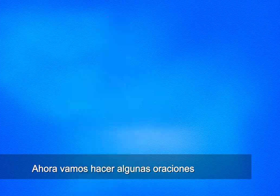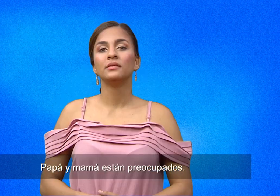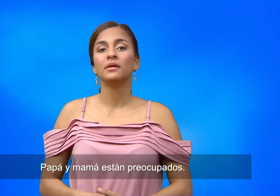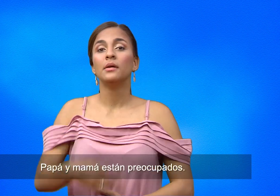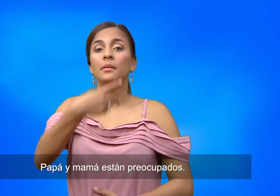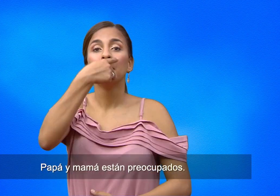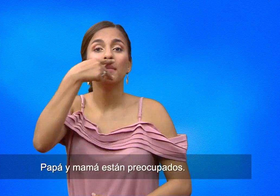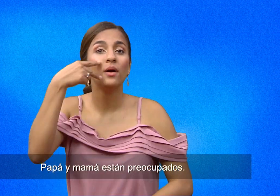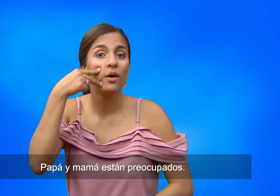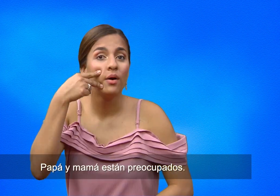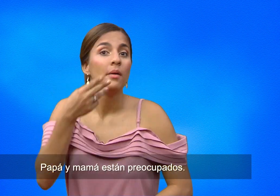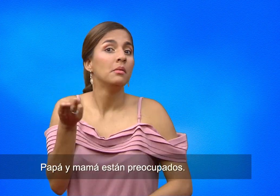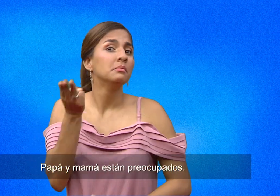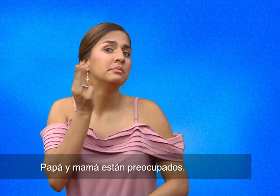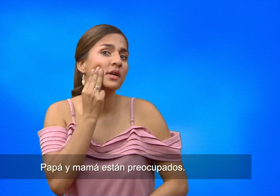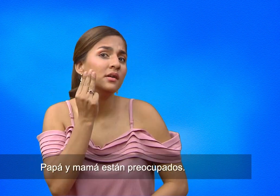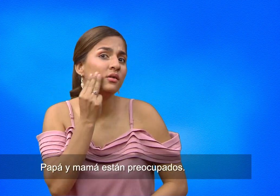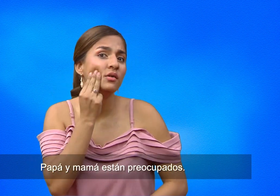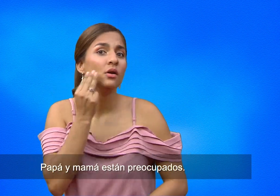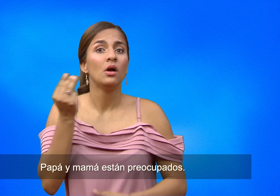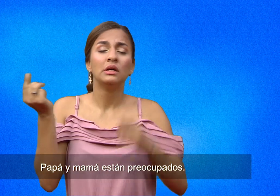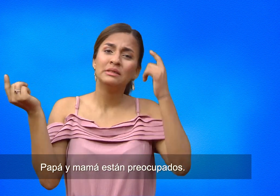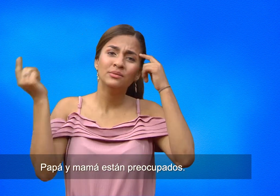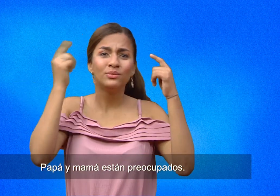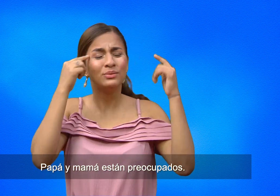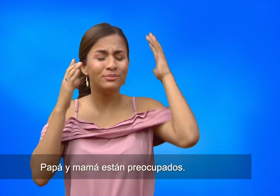papá y me más preocupados